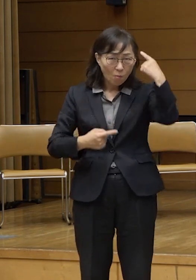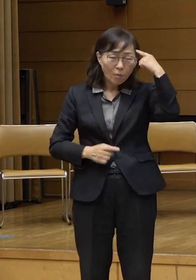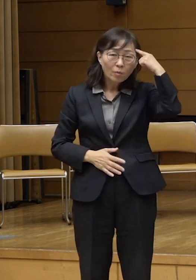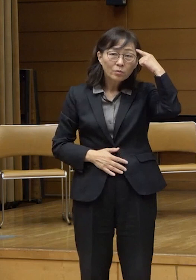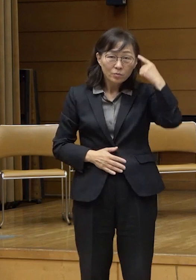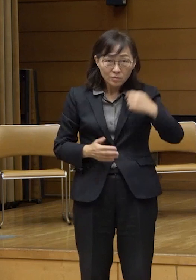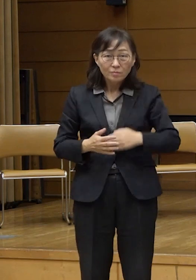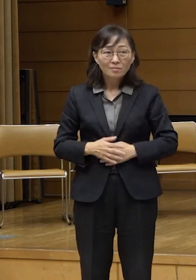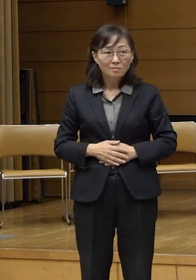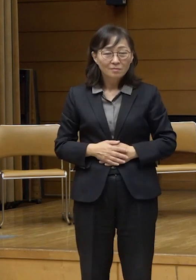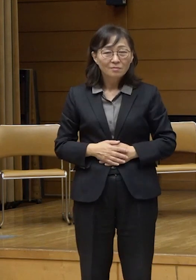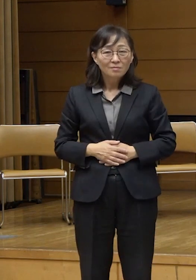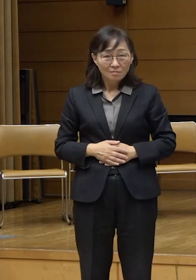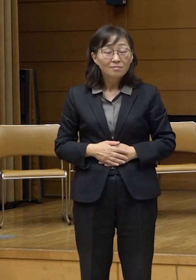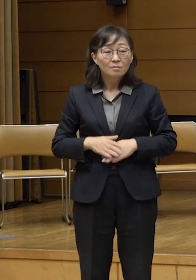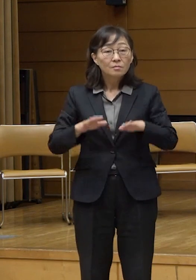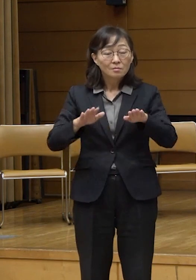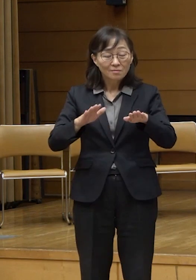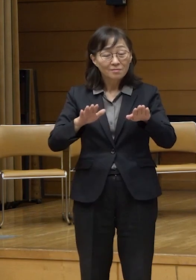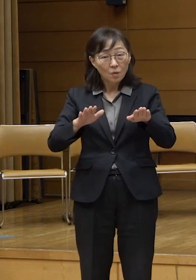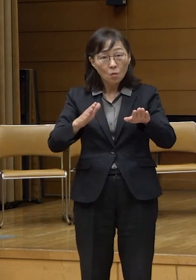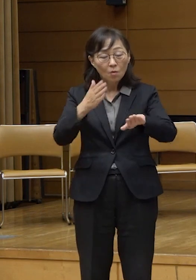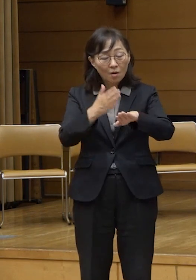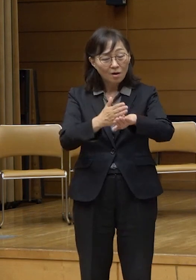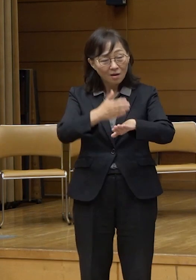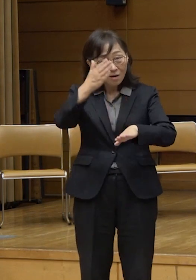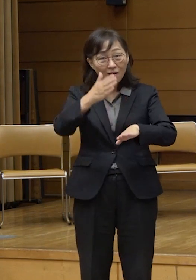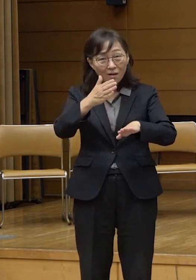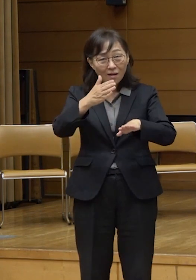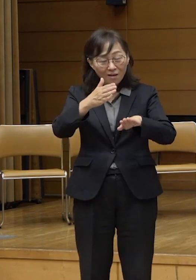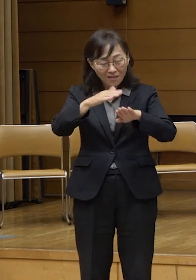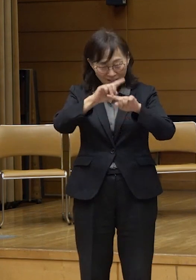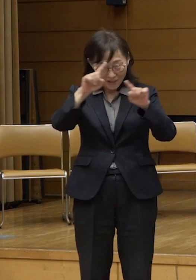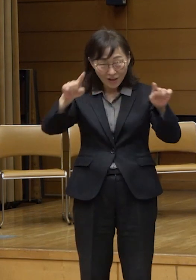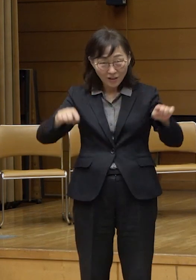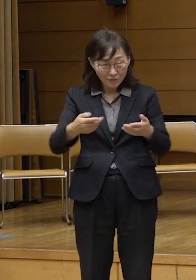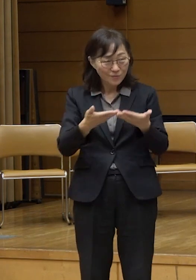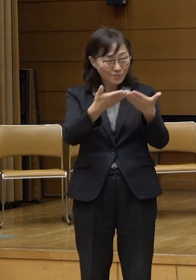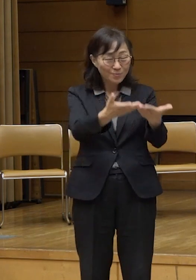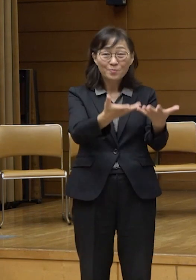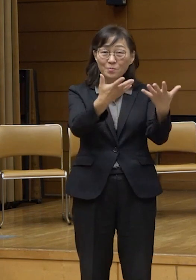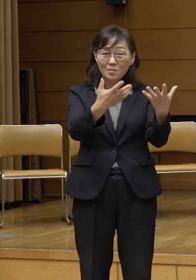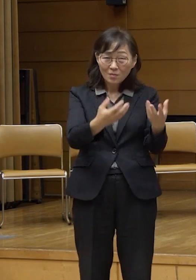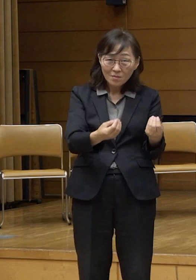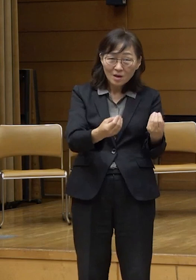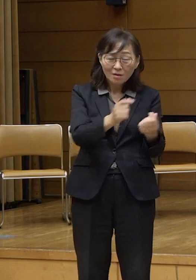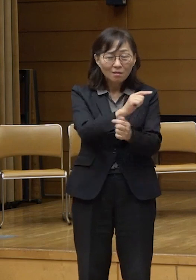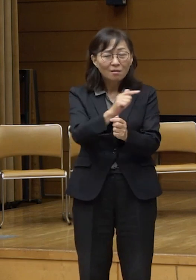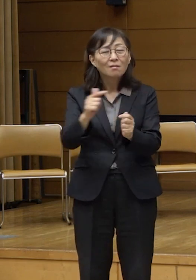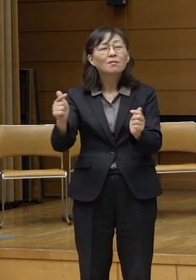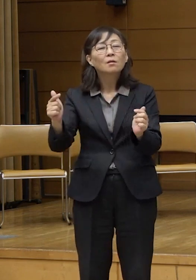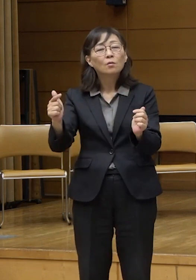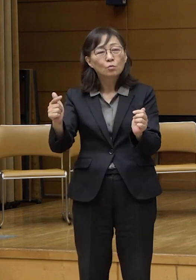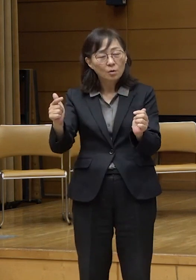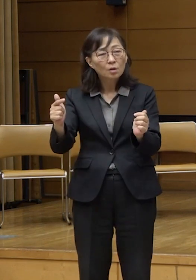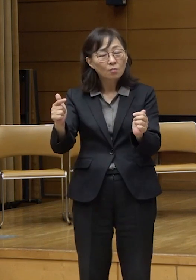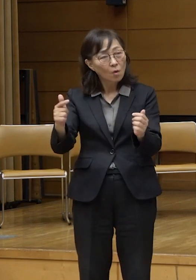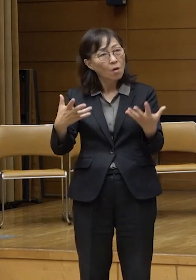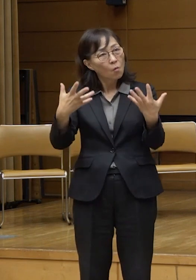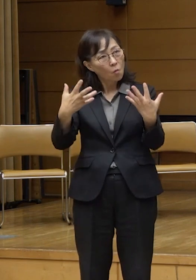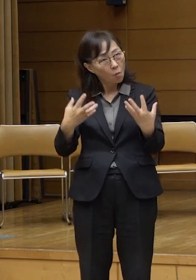感染症の想定があったりとか、5類以降で、一区切りついた側面もあるのかなというふうにお見受けしたんですけれ